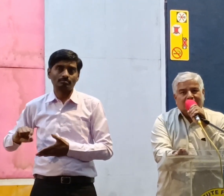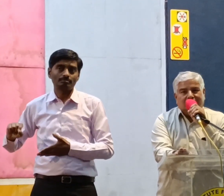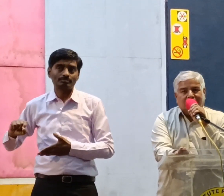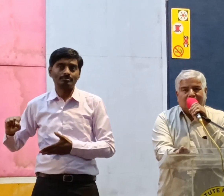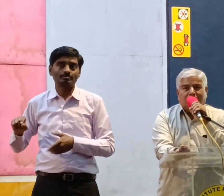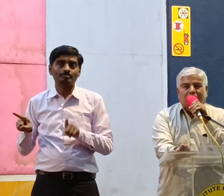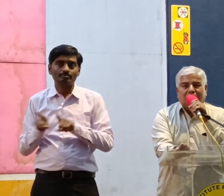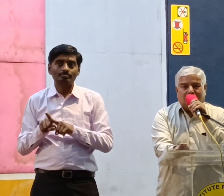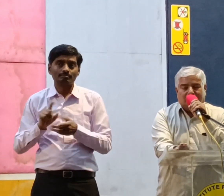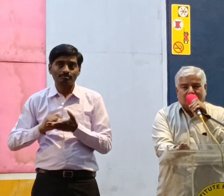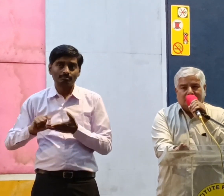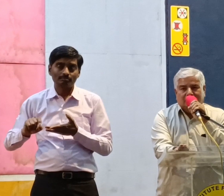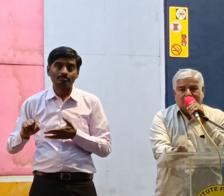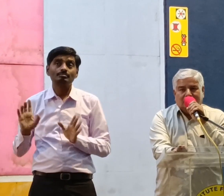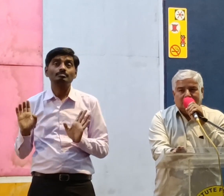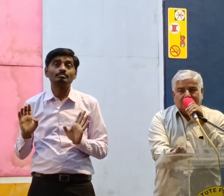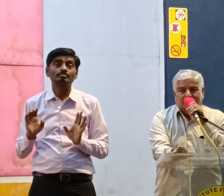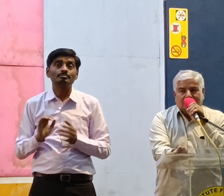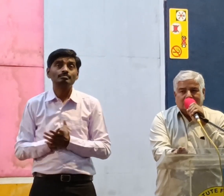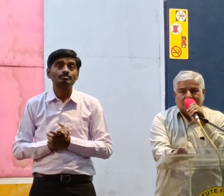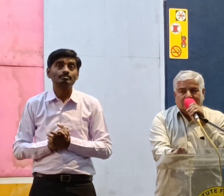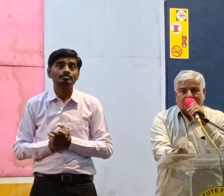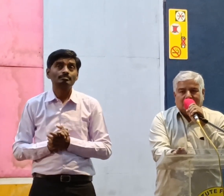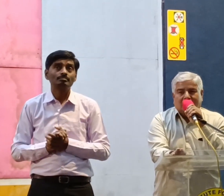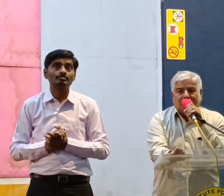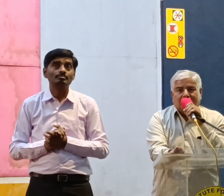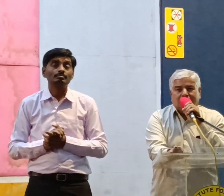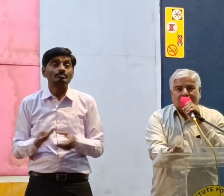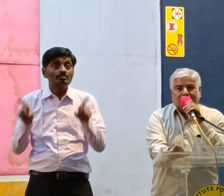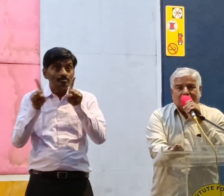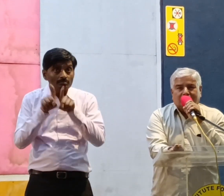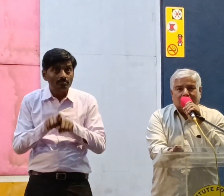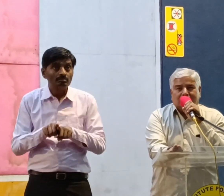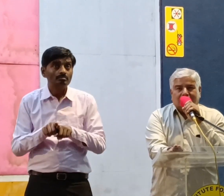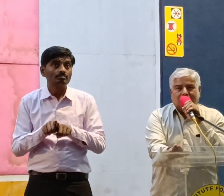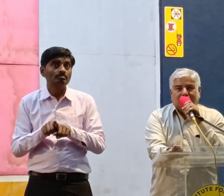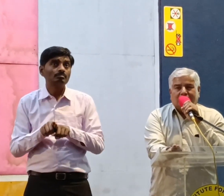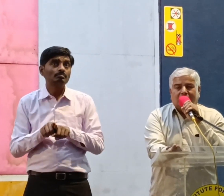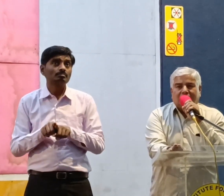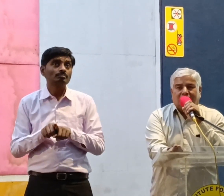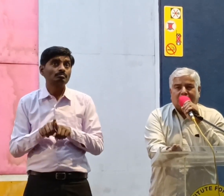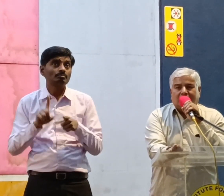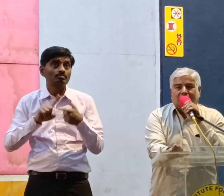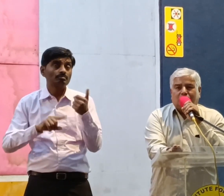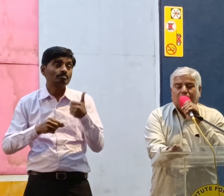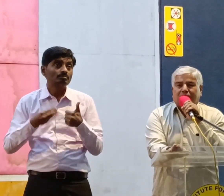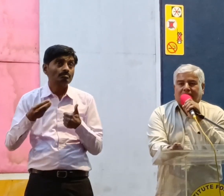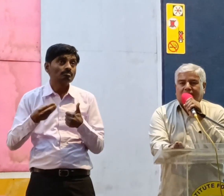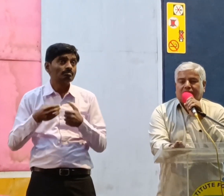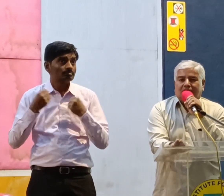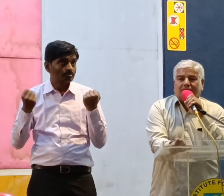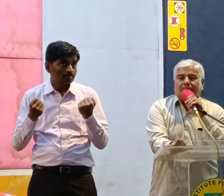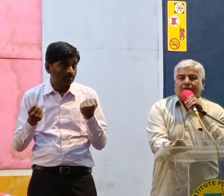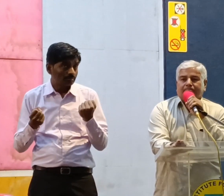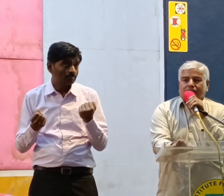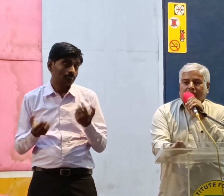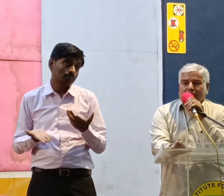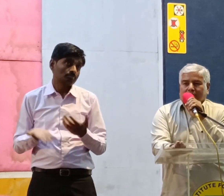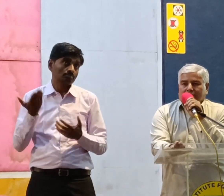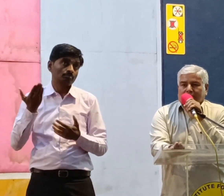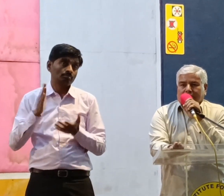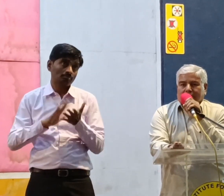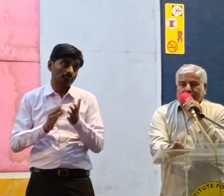મનમાં તમારે બોલી જવાનું. એટલે પરીક્ષાની તૈયારી ખૂબ સારી થશે.